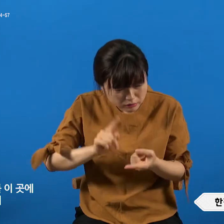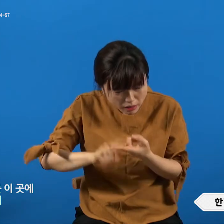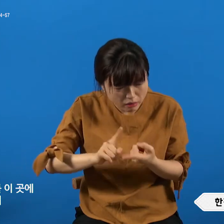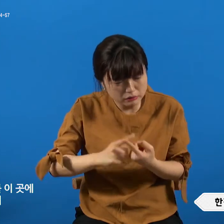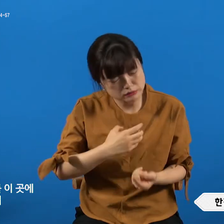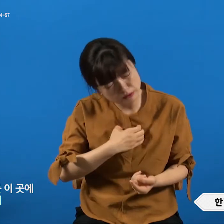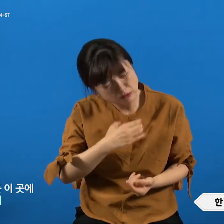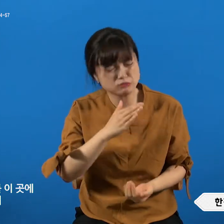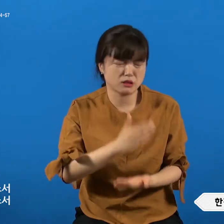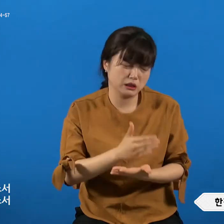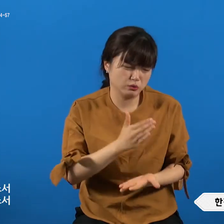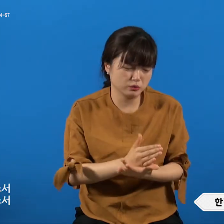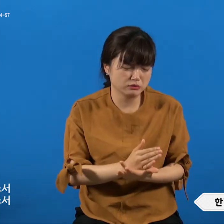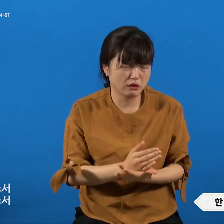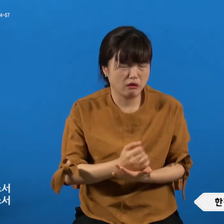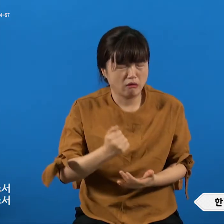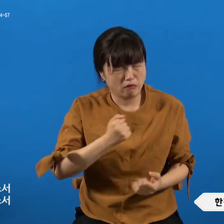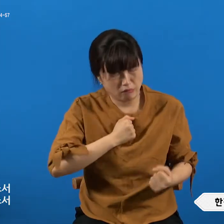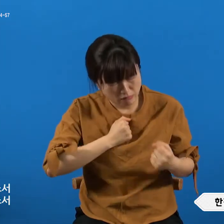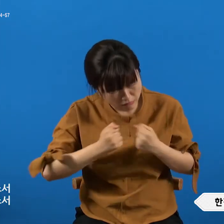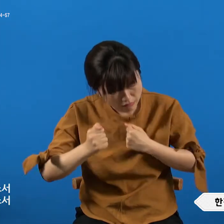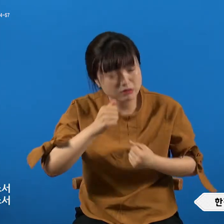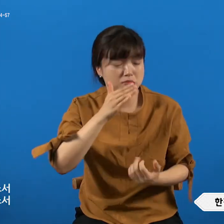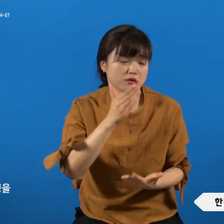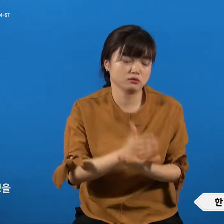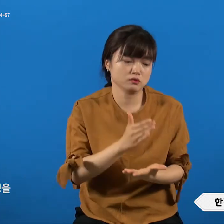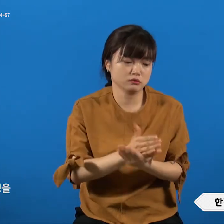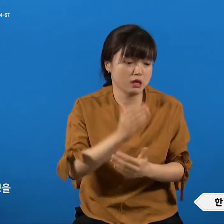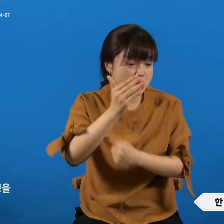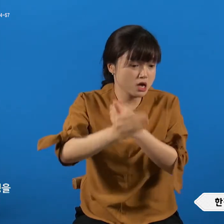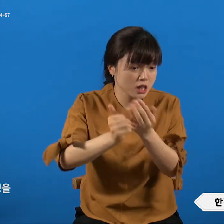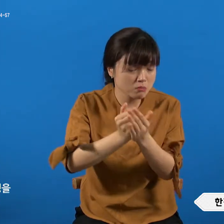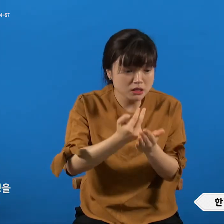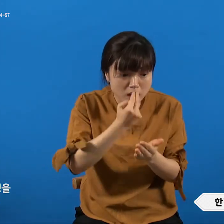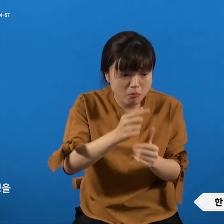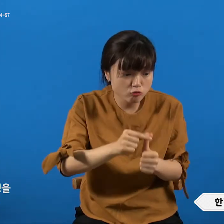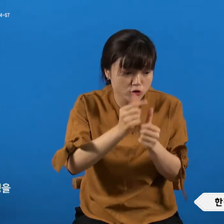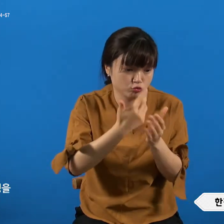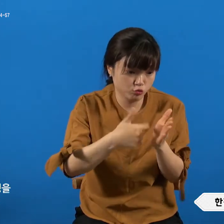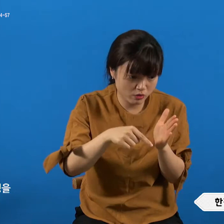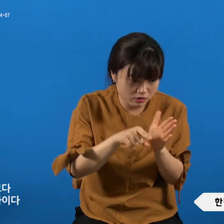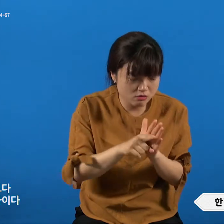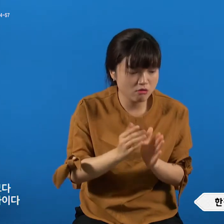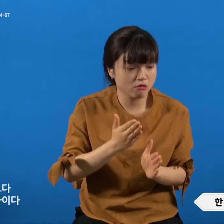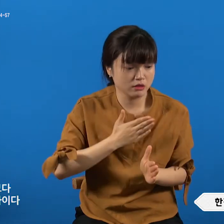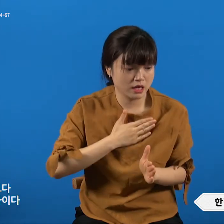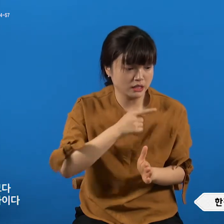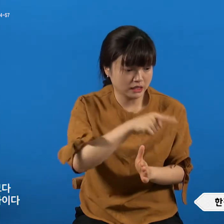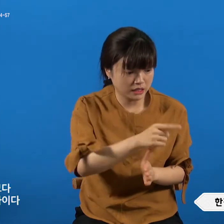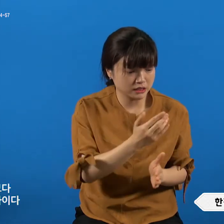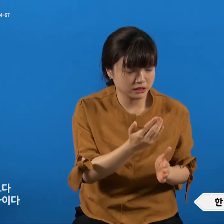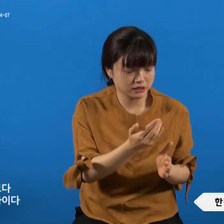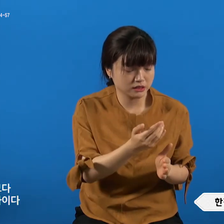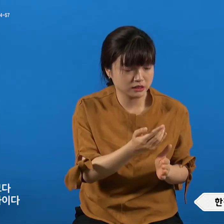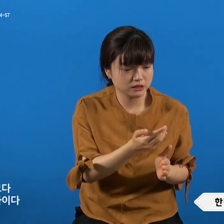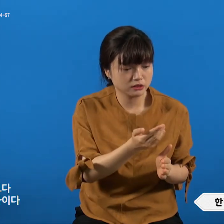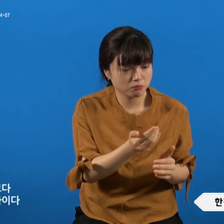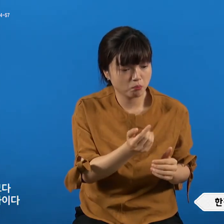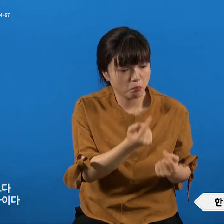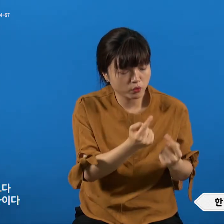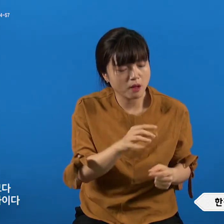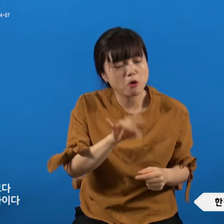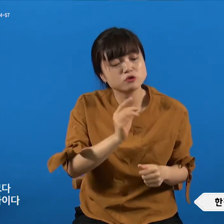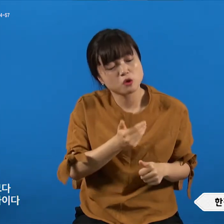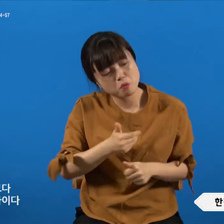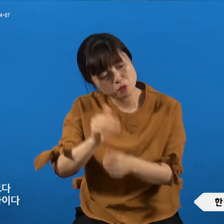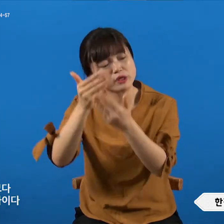해서 근심하지 마소서. 한탄하지 마소서. 하나님이 생명을 구원하시려고 나를 당신들보다 먼저